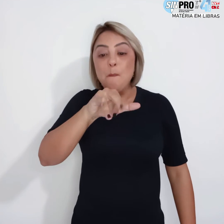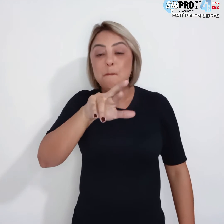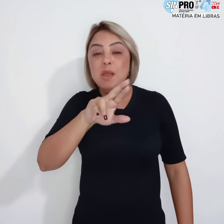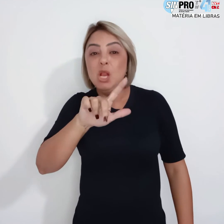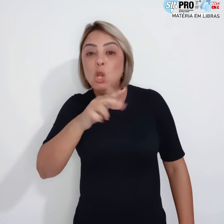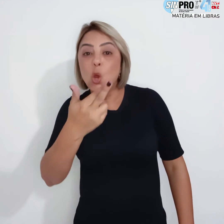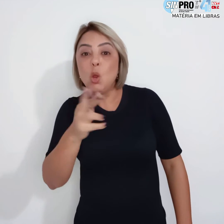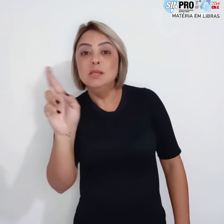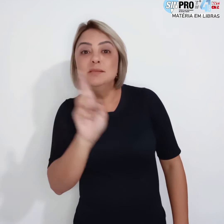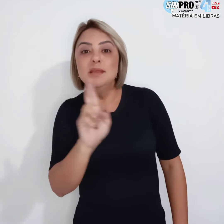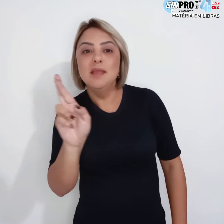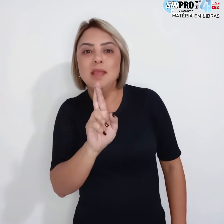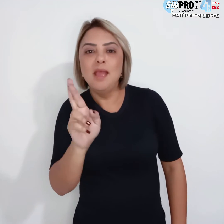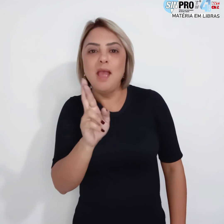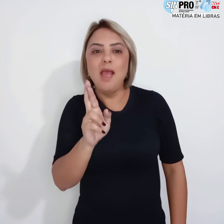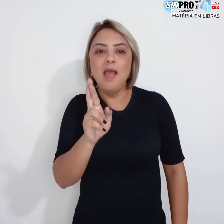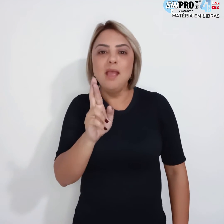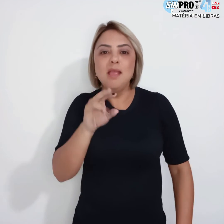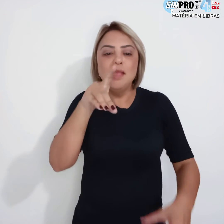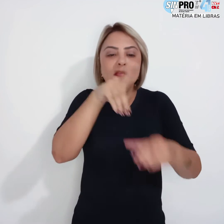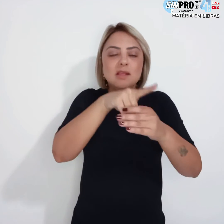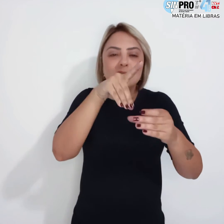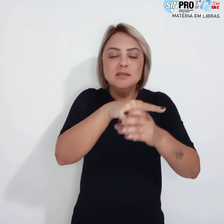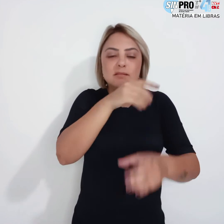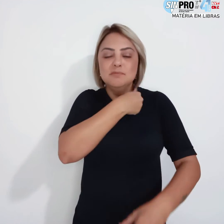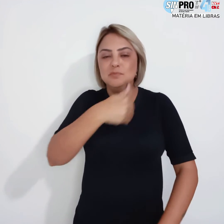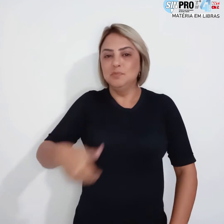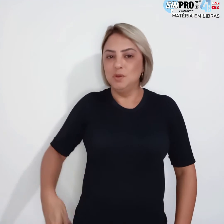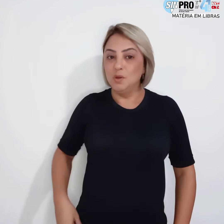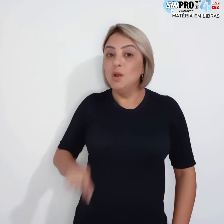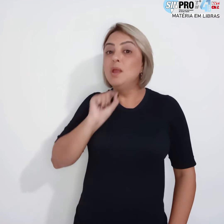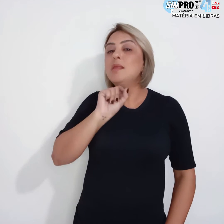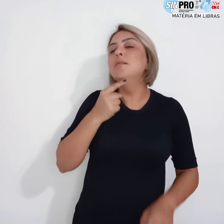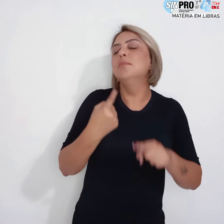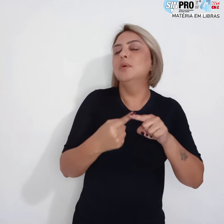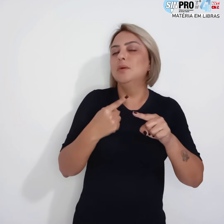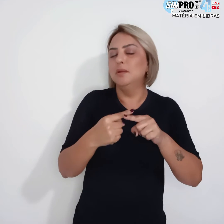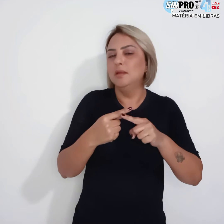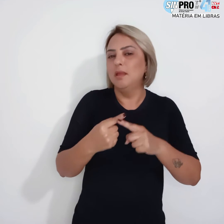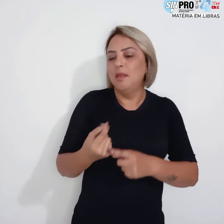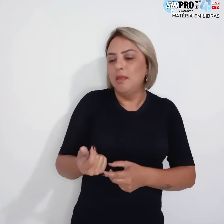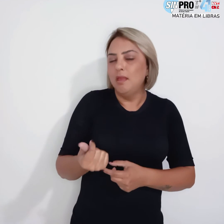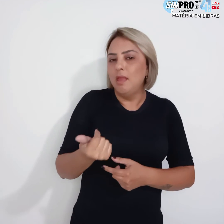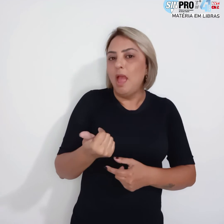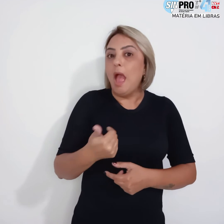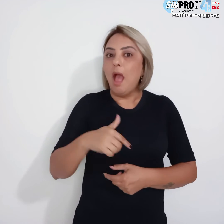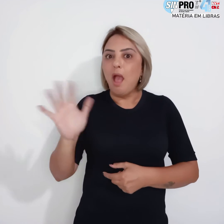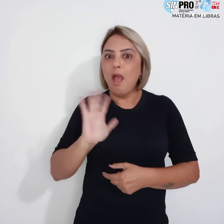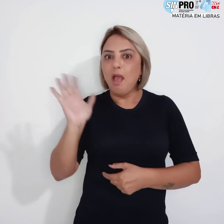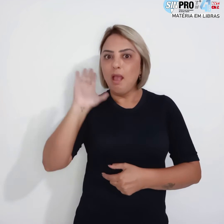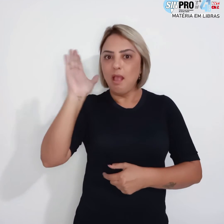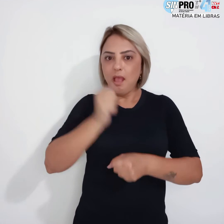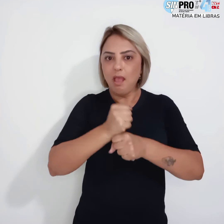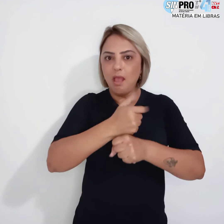332.500.000 reais aos cofres públicos. Isso porque o custo da prova, neste ano, foi de